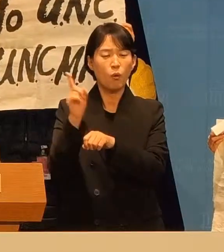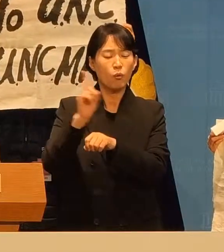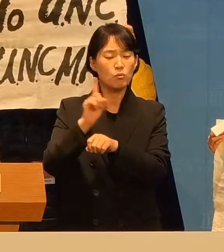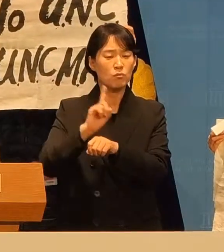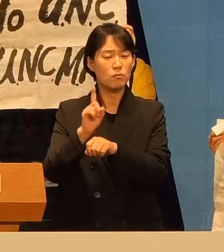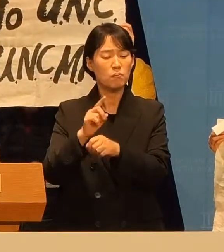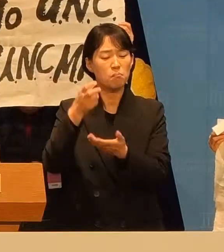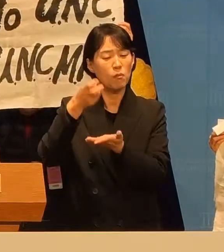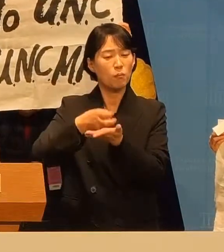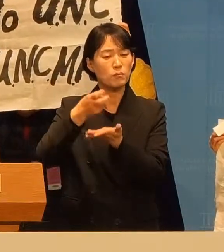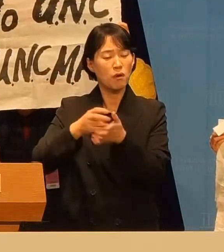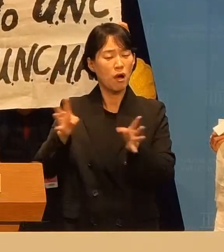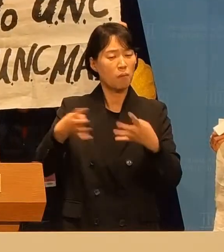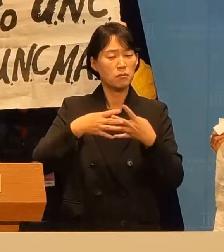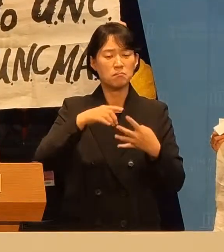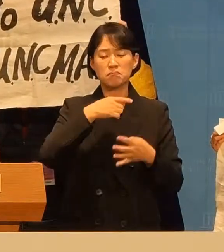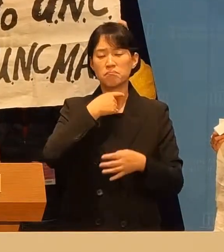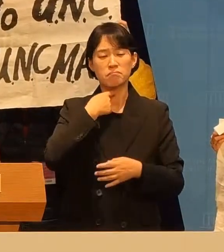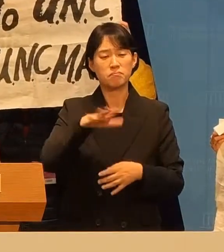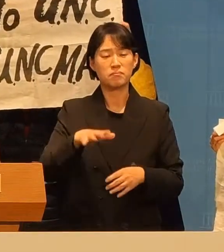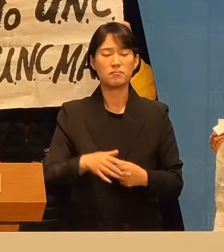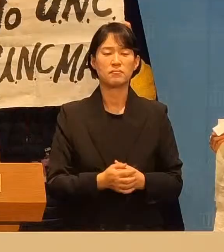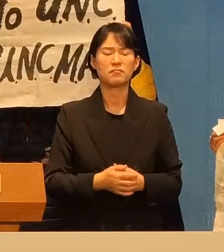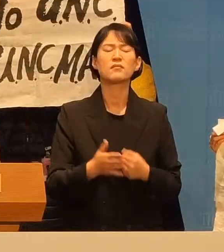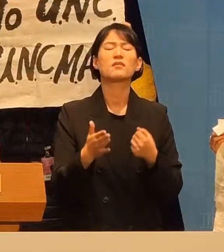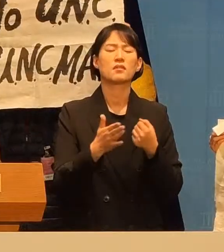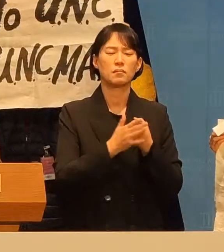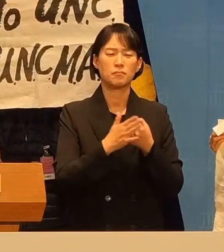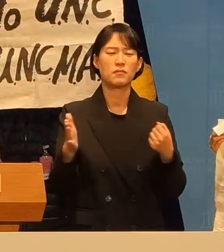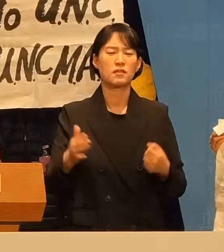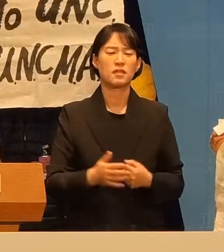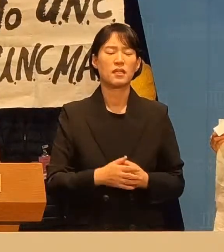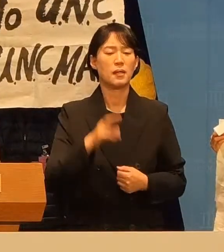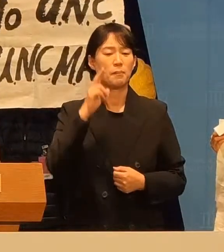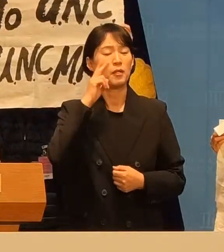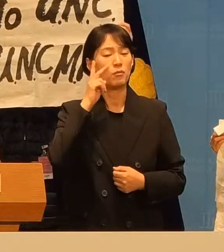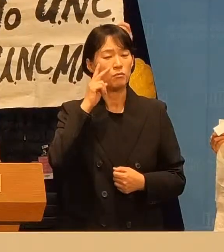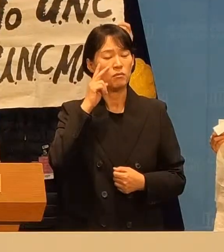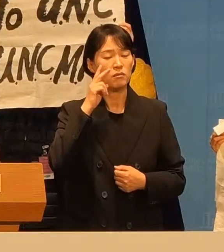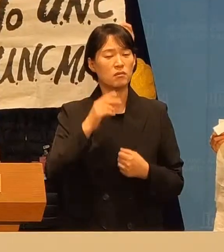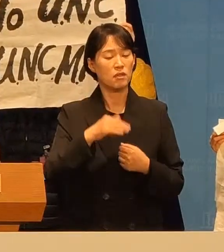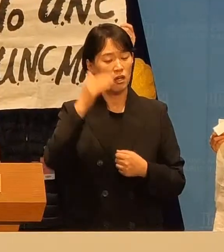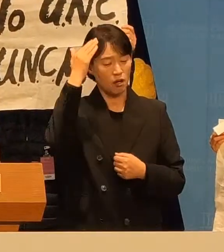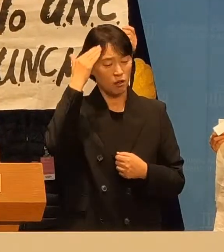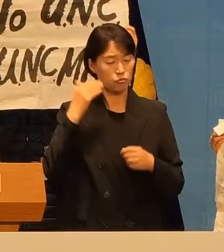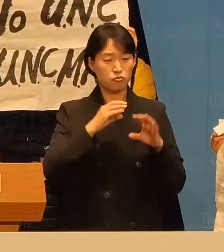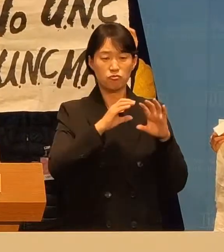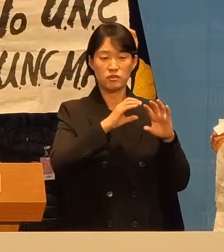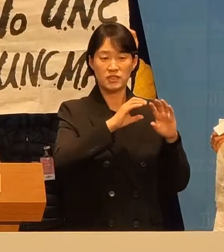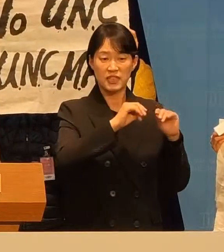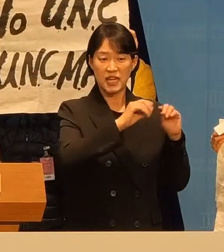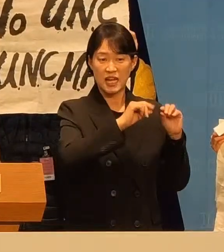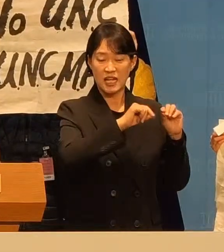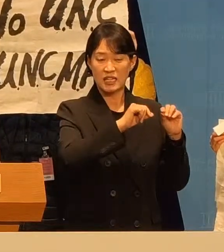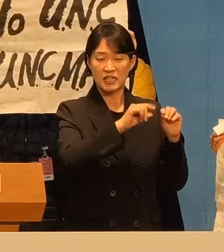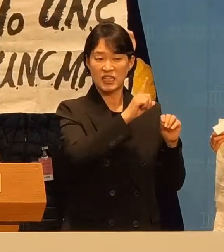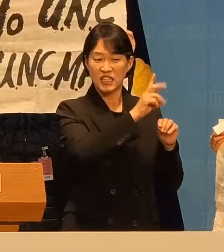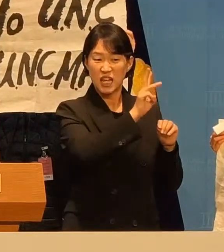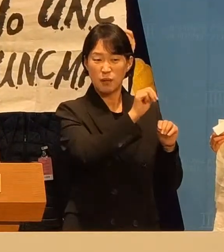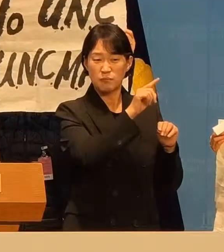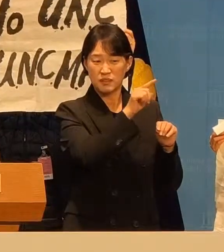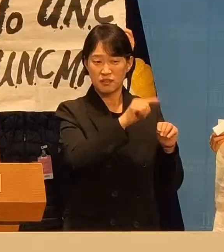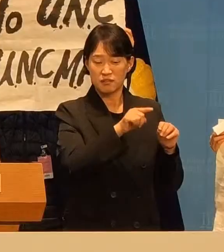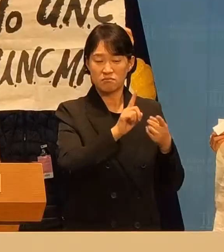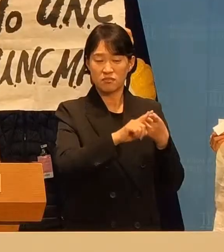어떠한 법적 합의도 없었다. 따라서 미국이 한국 영토의 일부인 비무장지대에